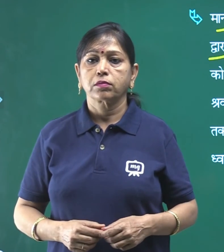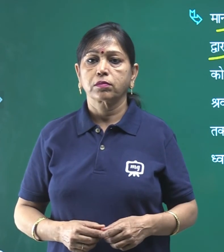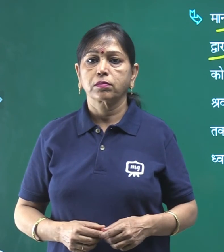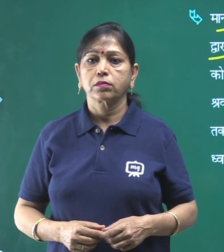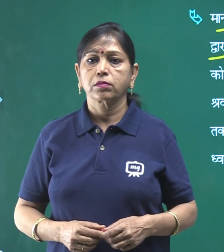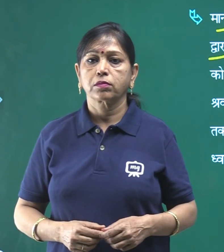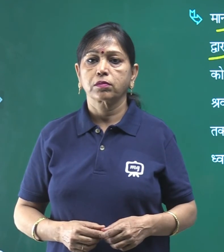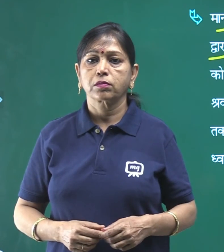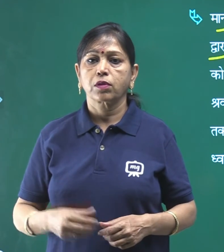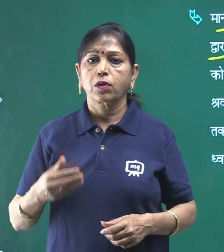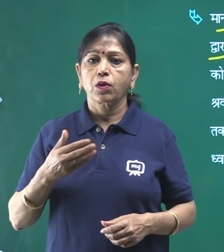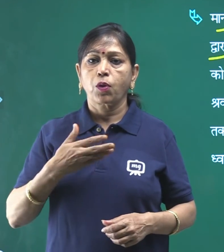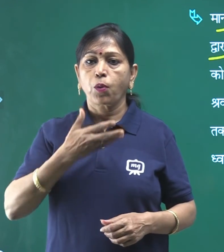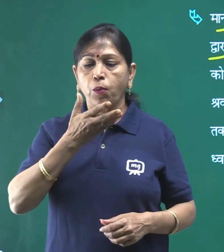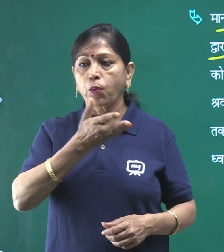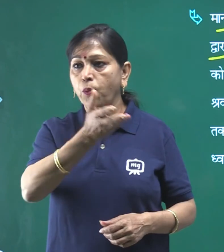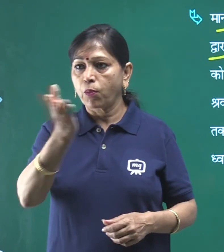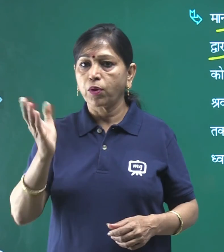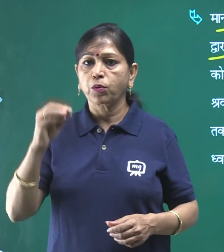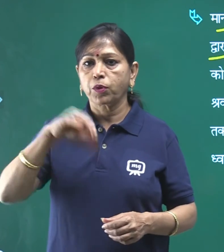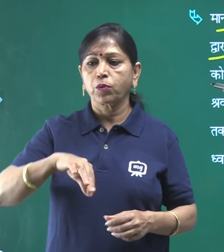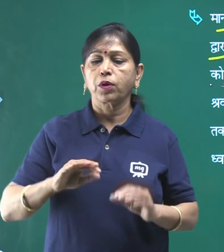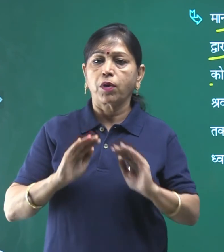वायु में होने वाले दबाव परिवर्तनों को